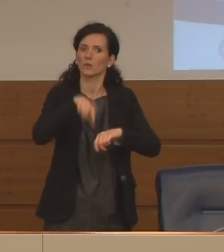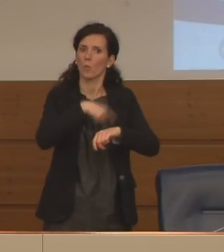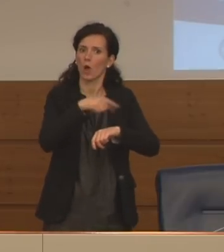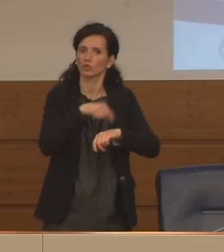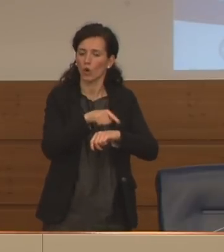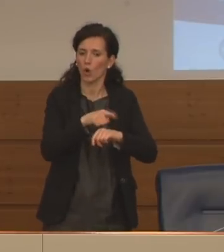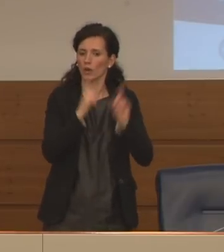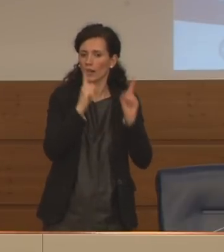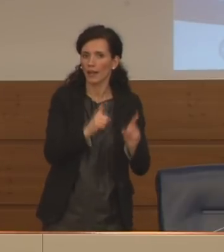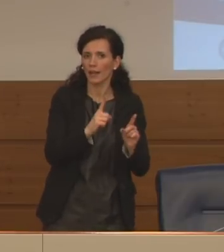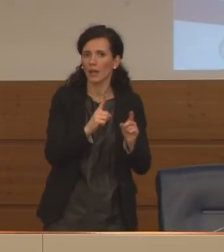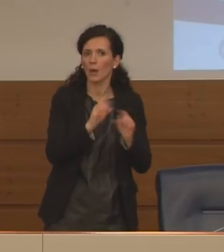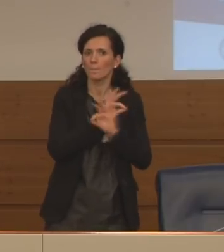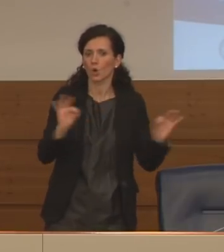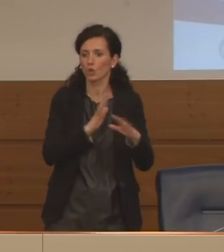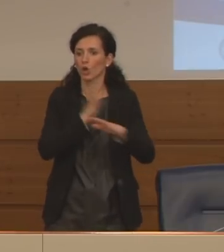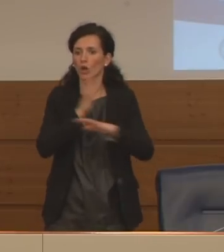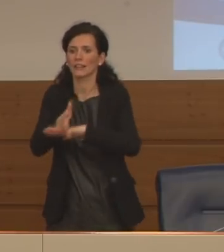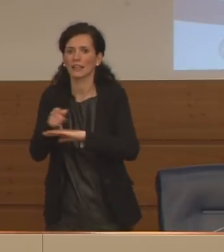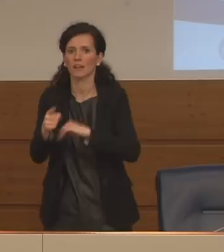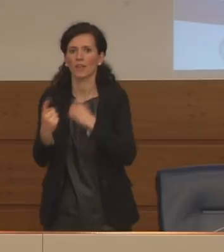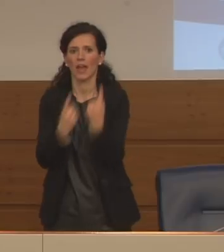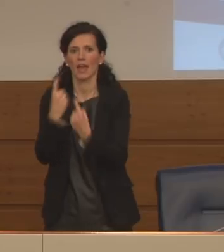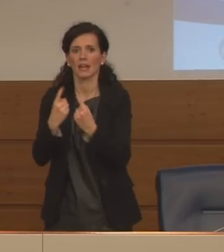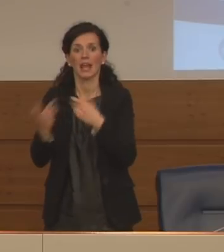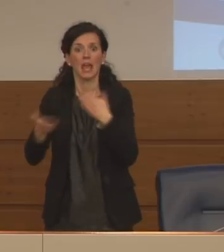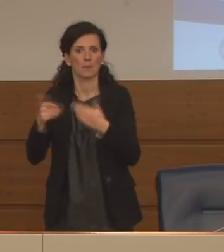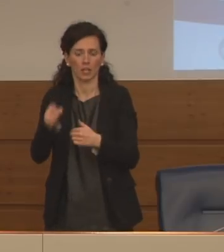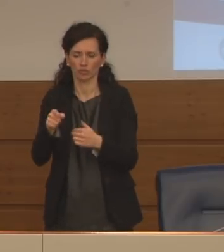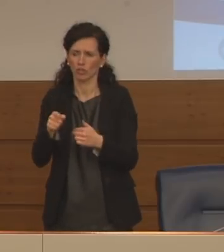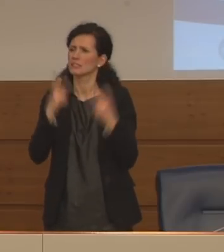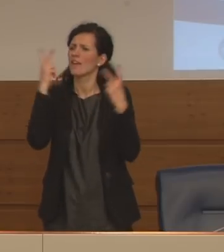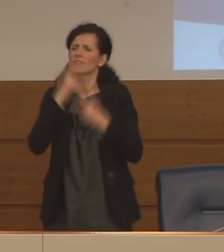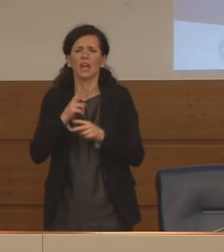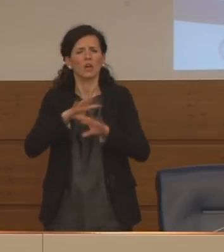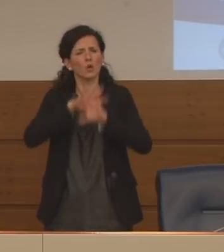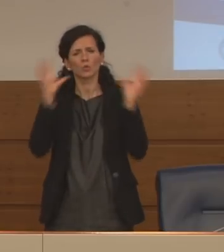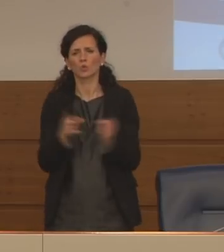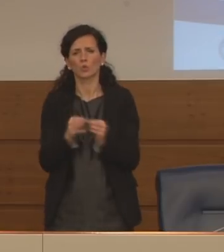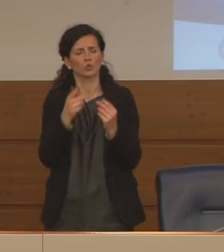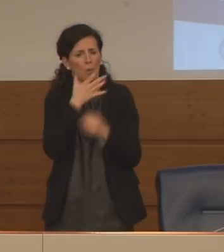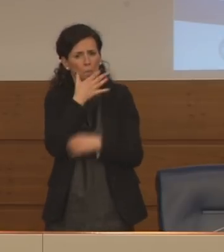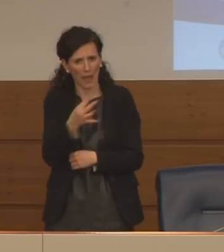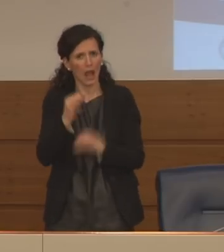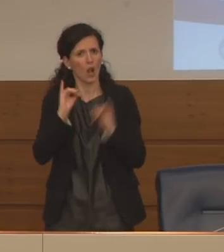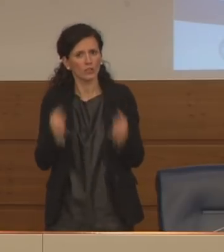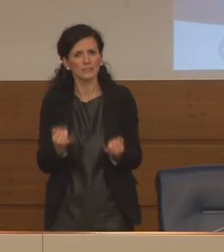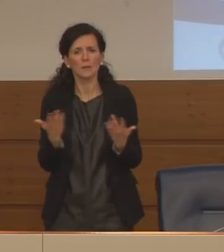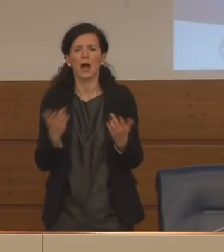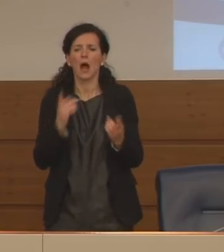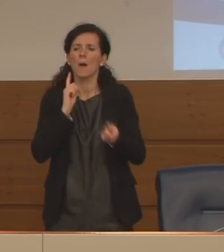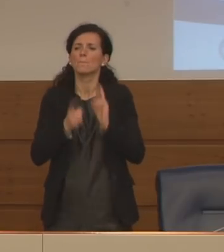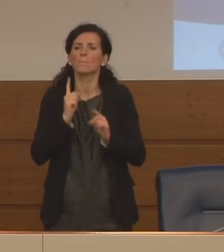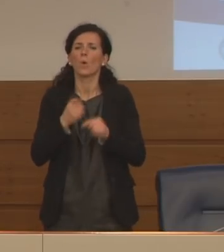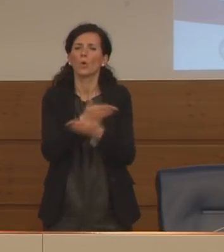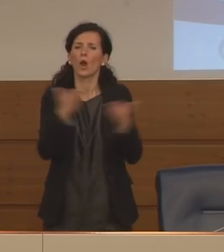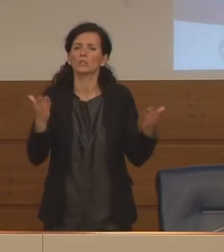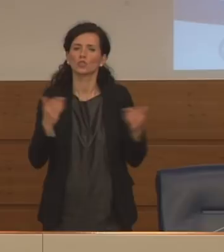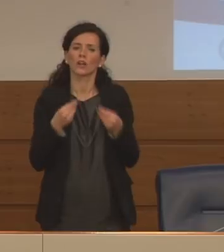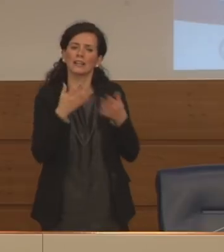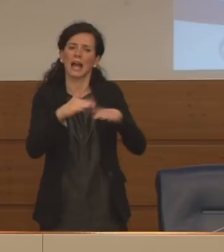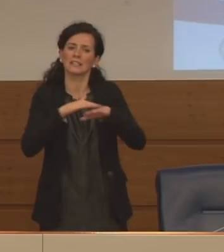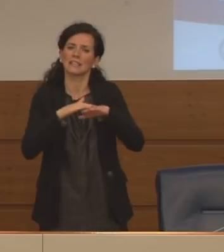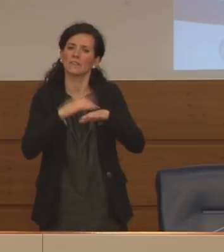quindi sono tutte cose molto belle e difficile farle a livello di popolazione è in genere più facile farle a livello